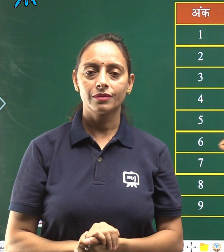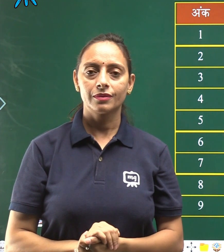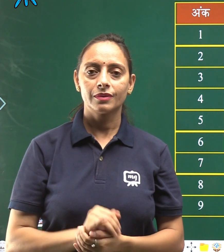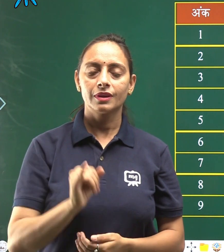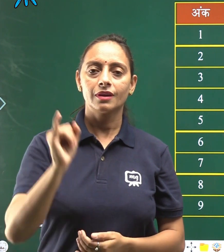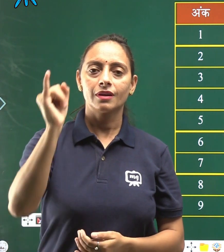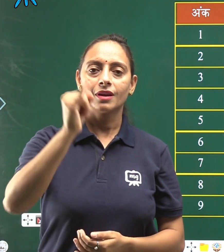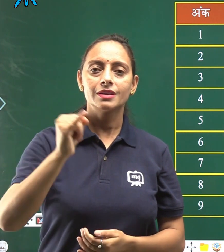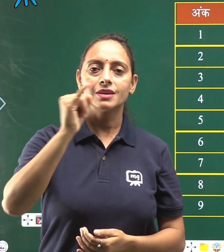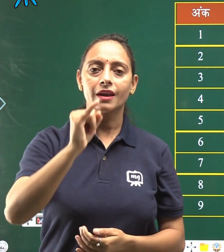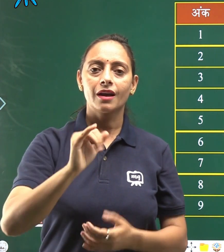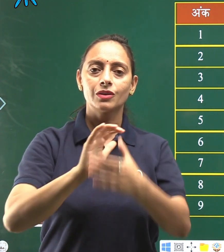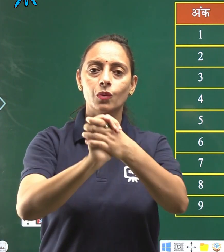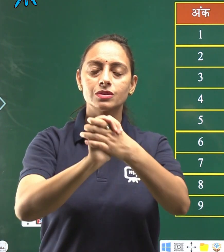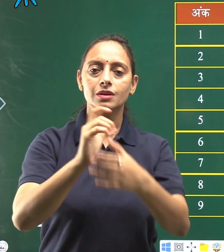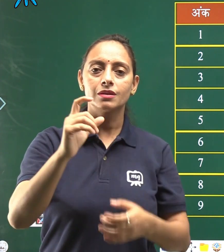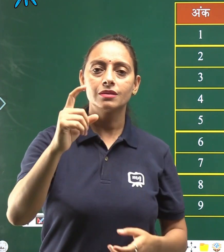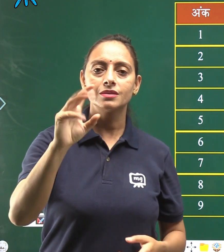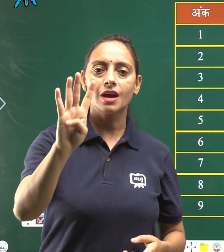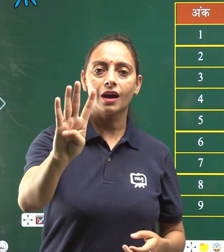6 का 4,